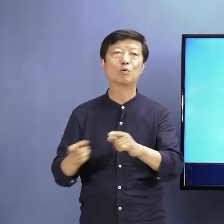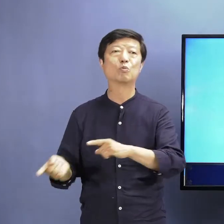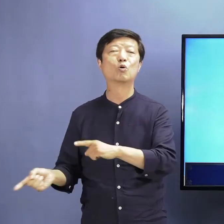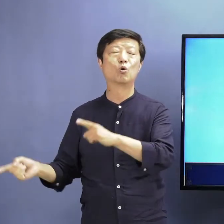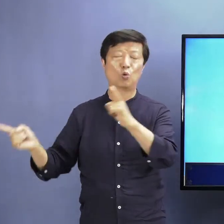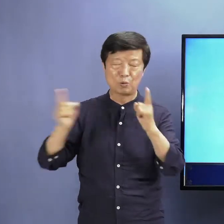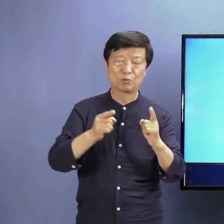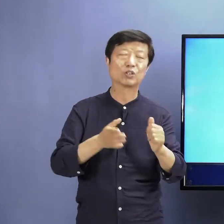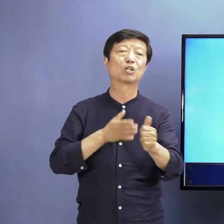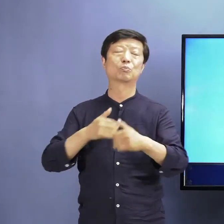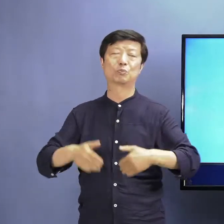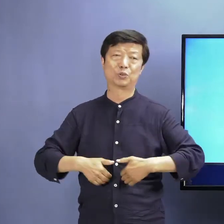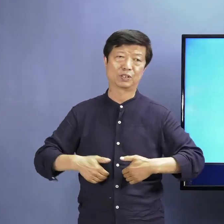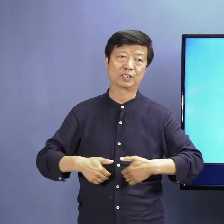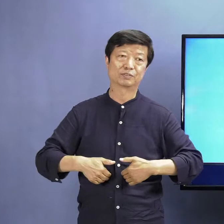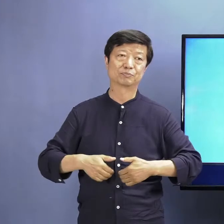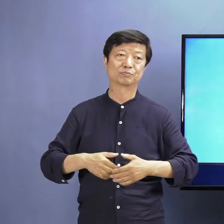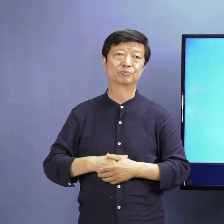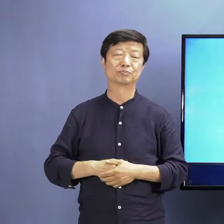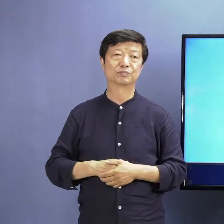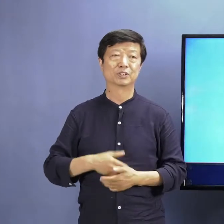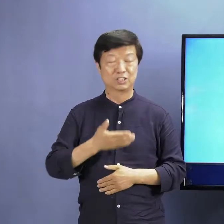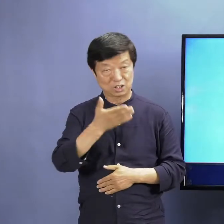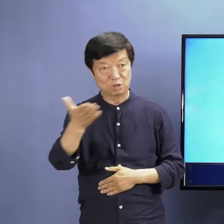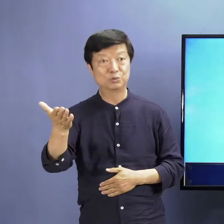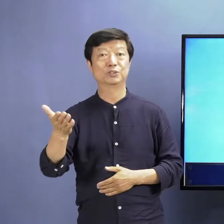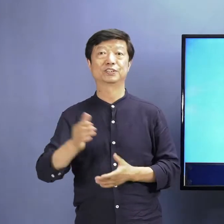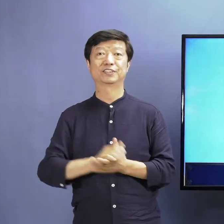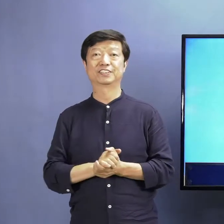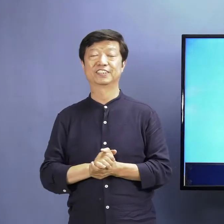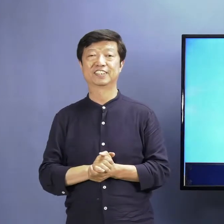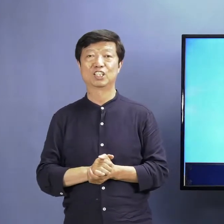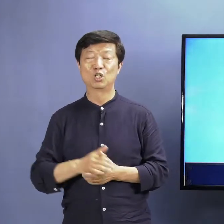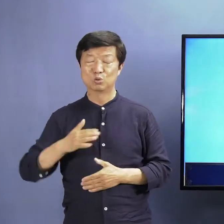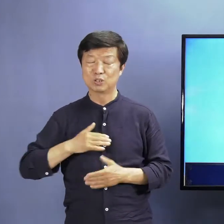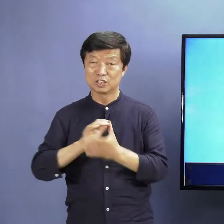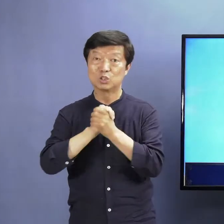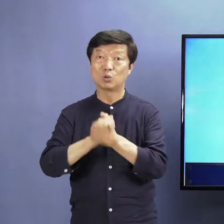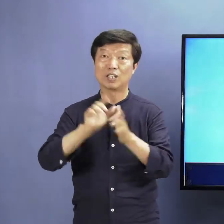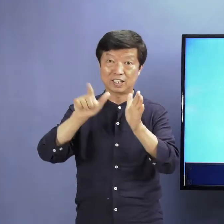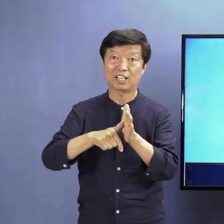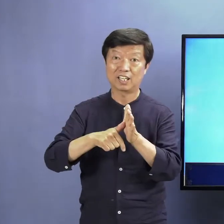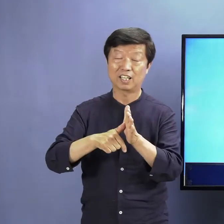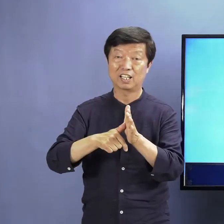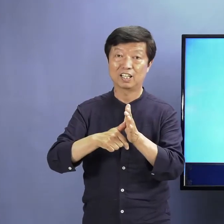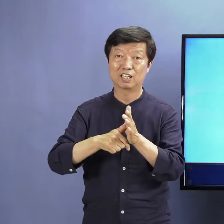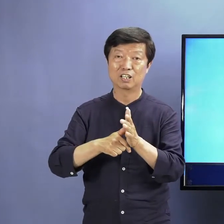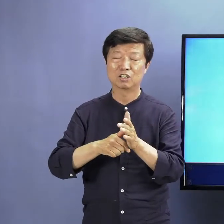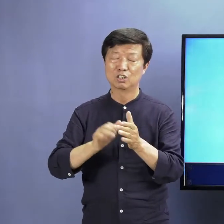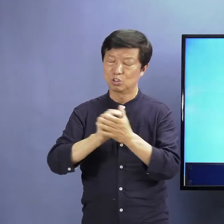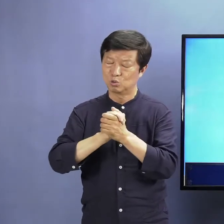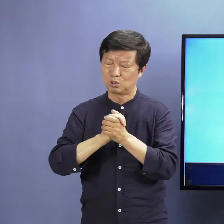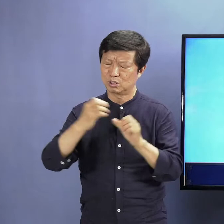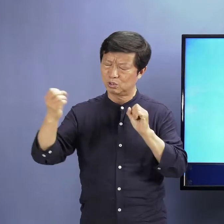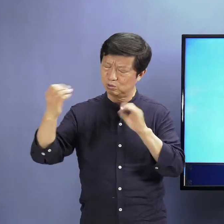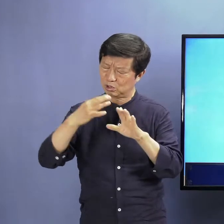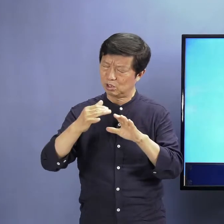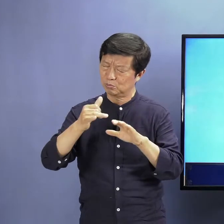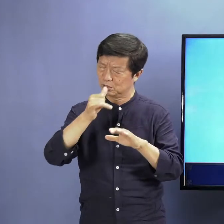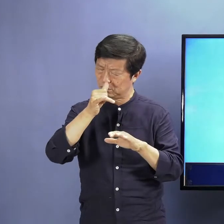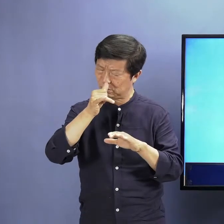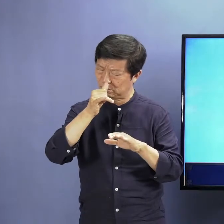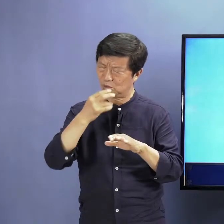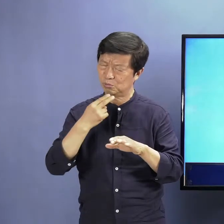있는 거예요. 예, 여러분, 우리가 기도하면서 말이죠, 기도한다고 응답이 될까?